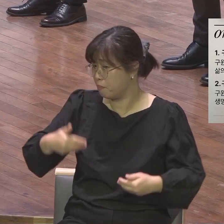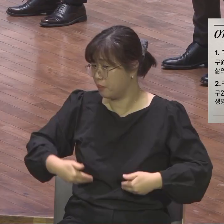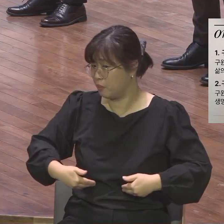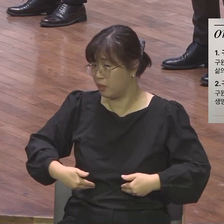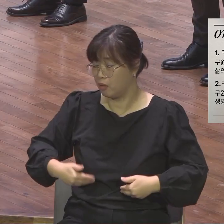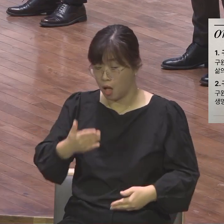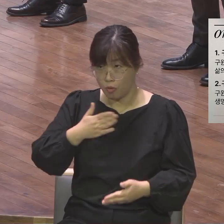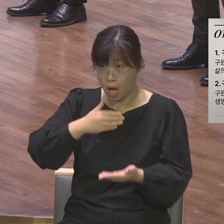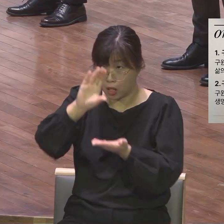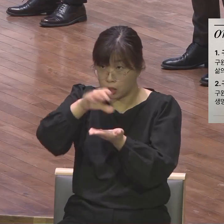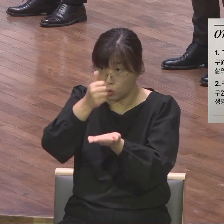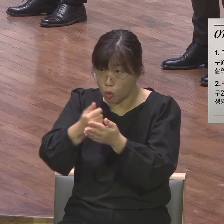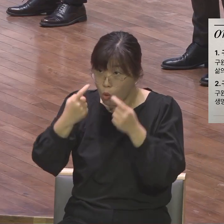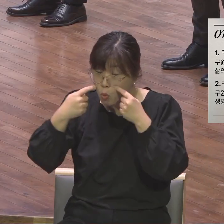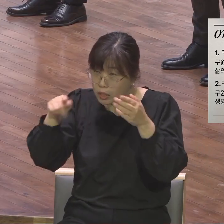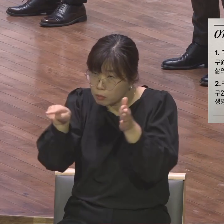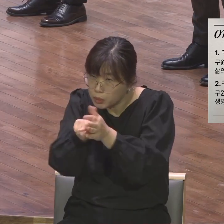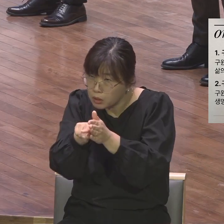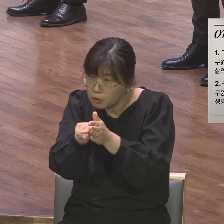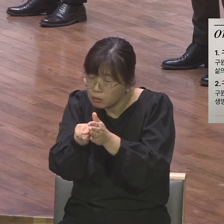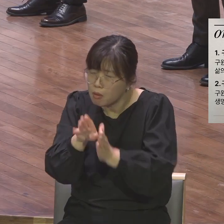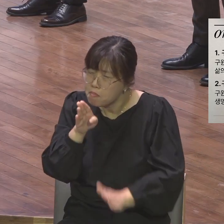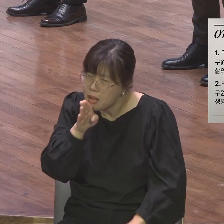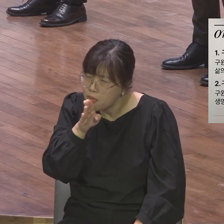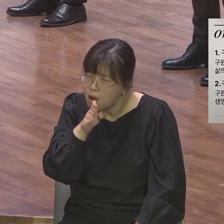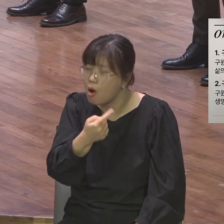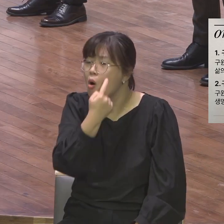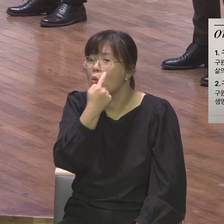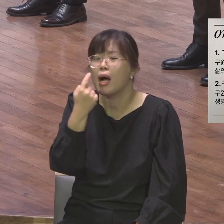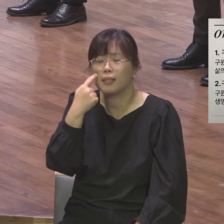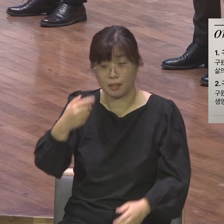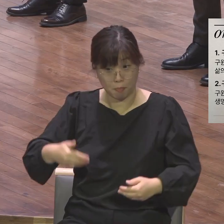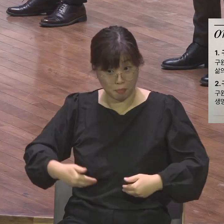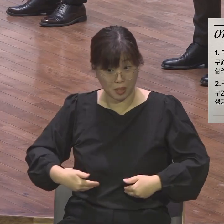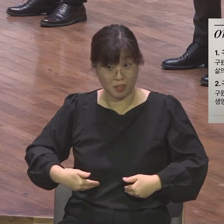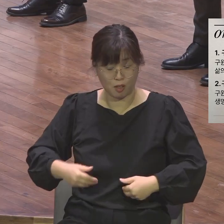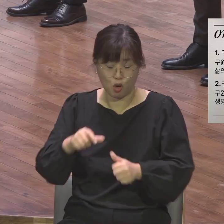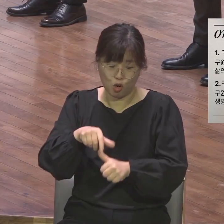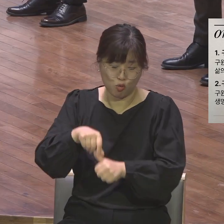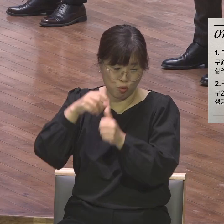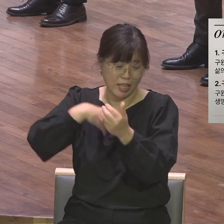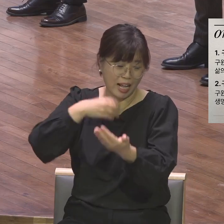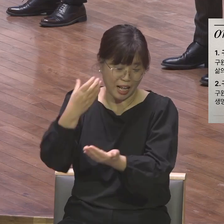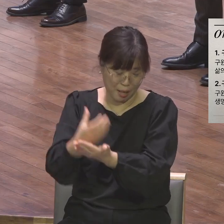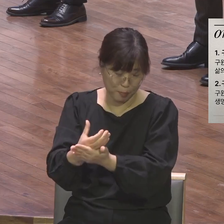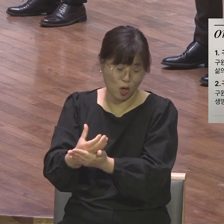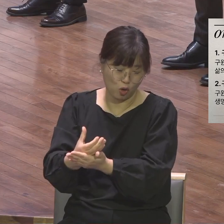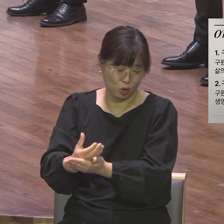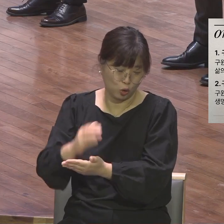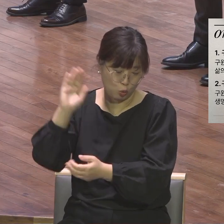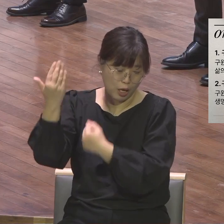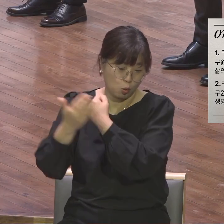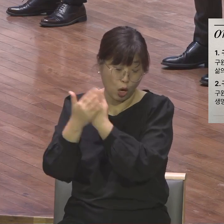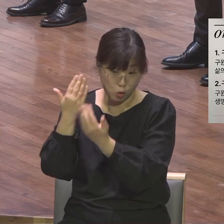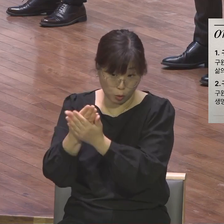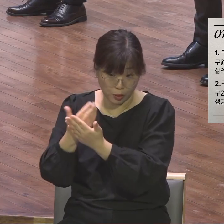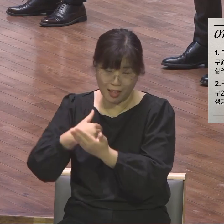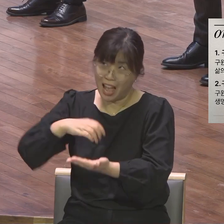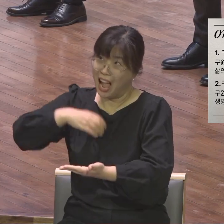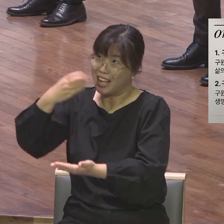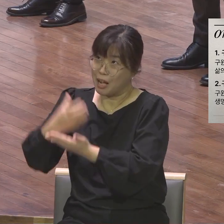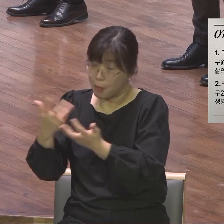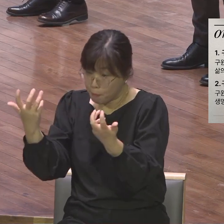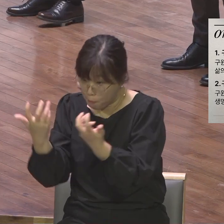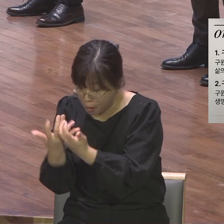자인가? 구원의 감격이 넘치는 삶이 되게 하여 주옵소서. 구원의 감격을 전하는 삶이 되게 하여